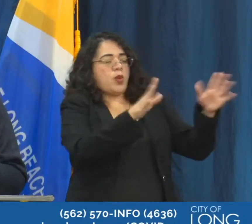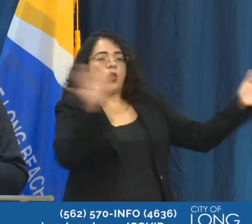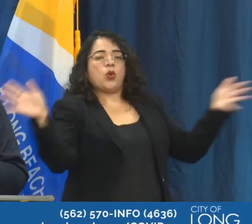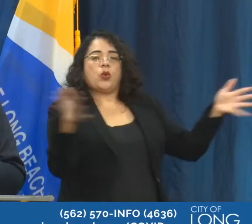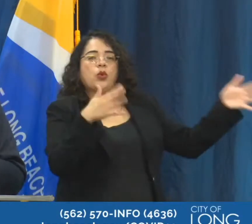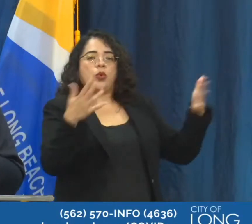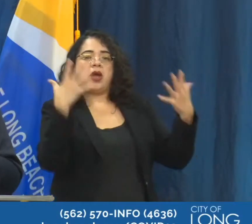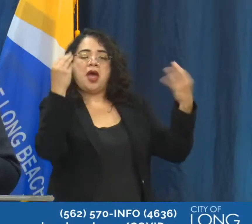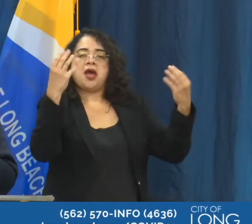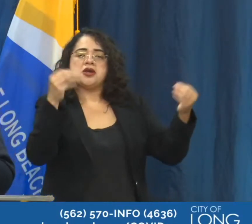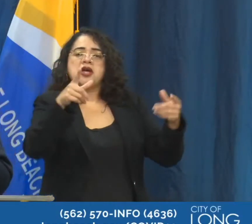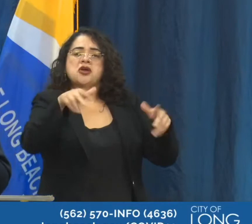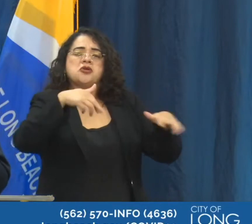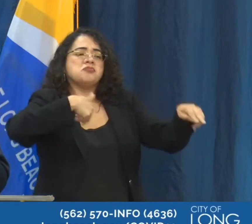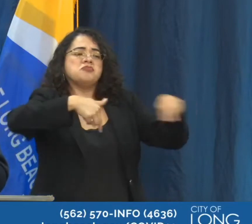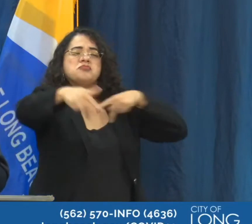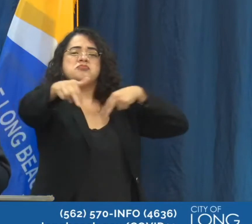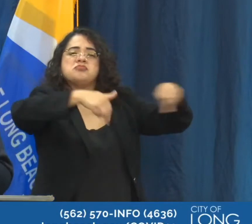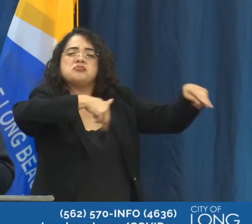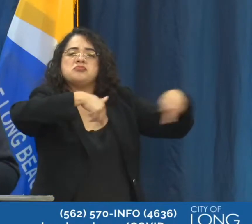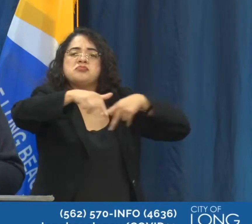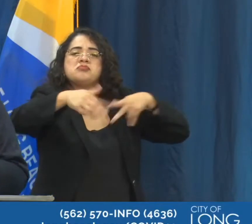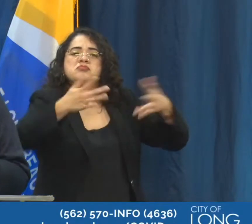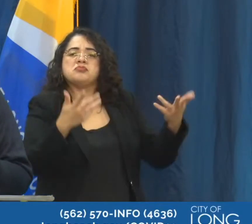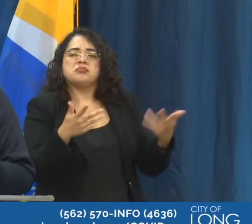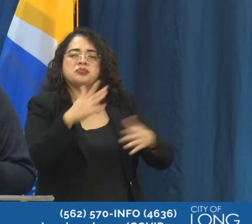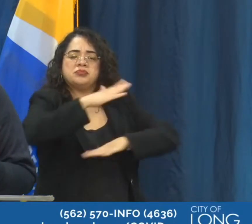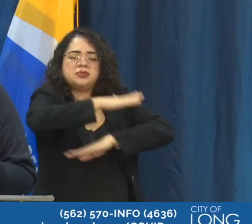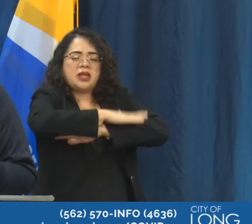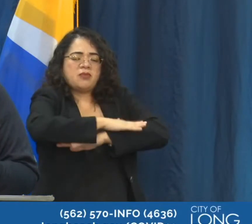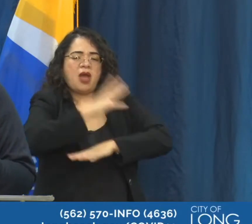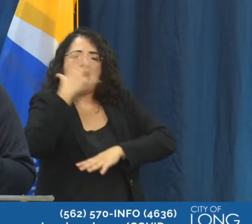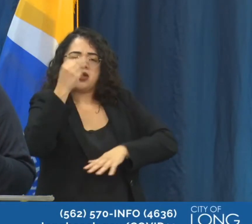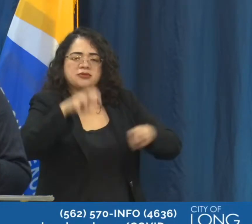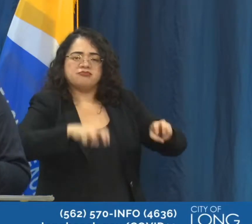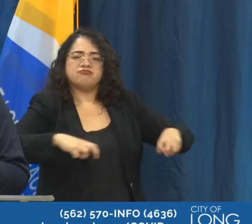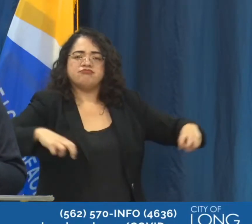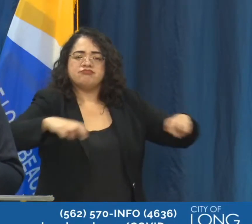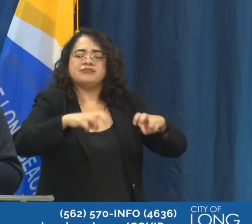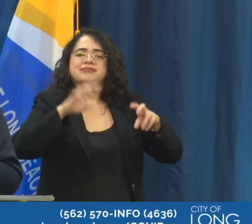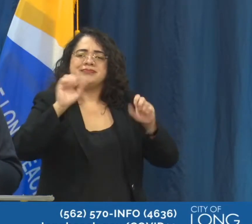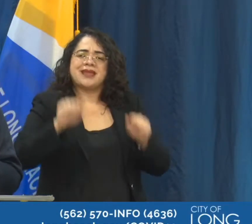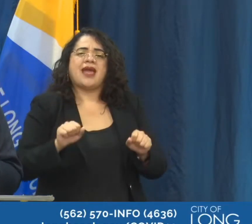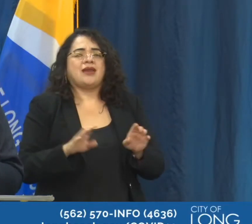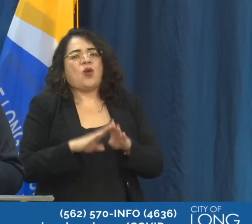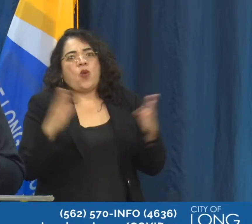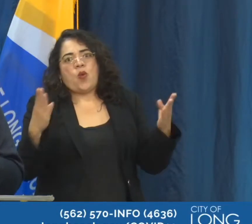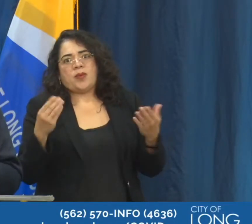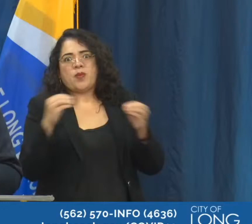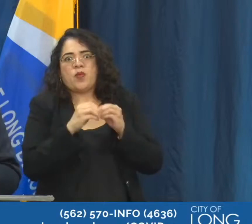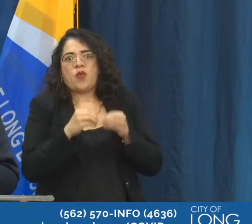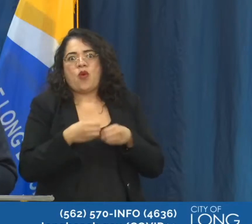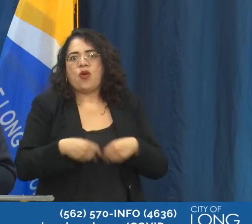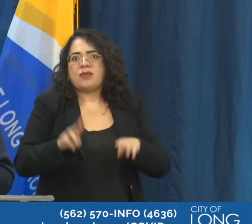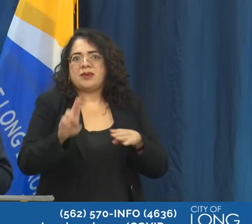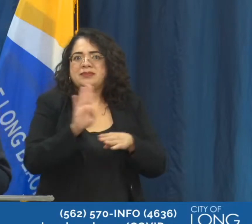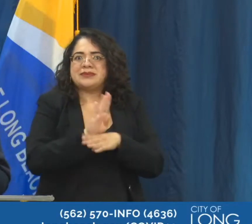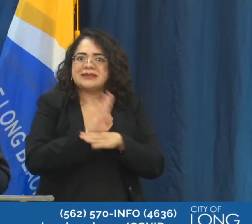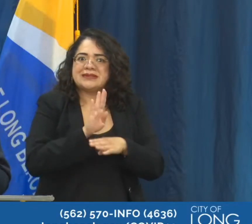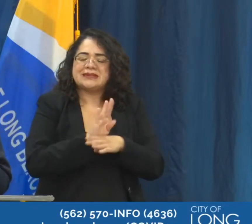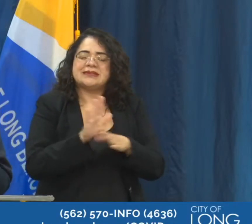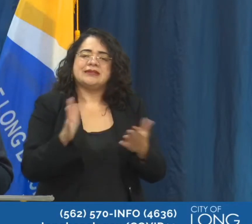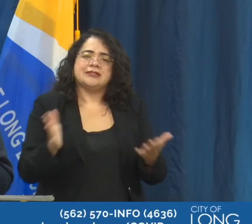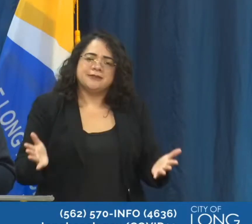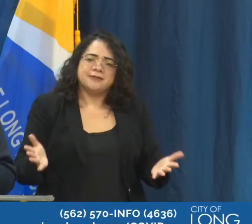con sus familiares afuera en los negocios oeste es una manera de poder abrir un poco más y darle la oportunidad a los